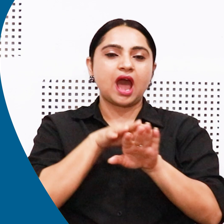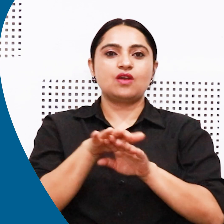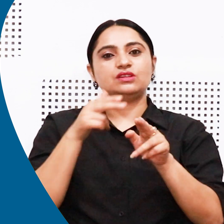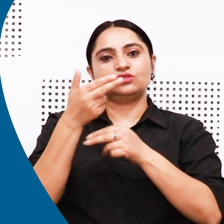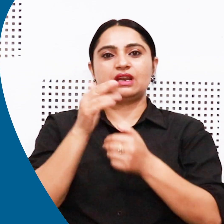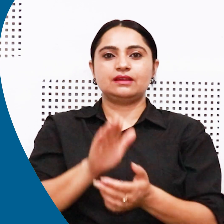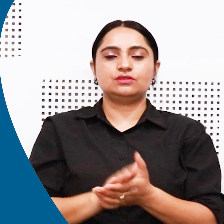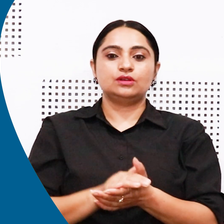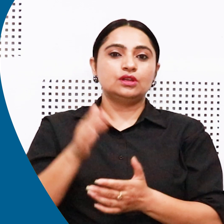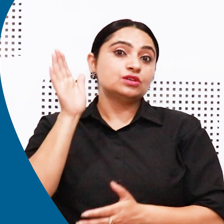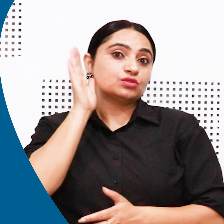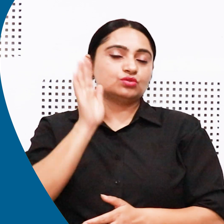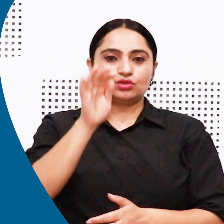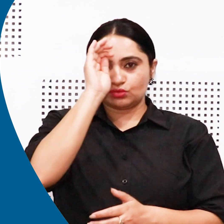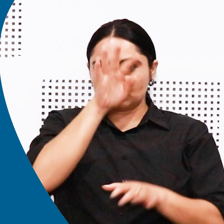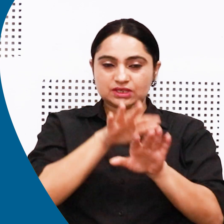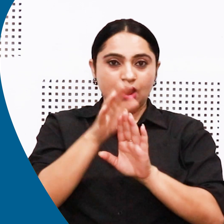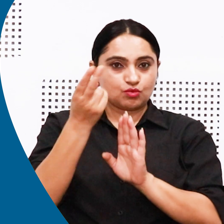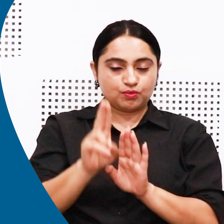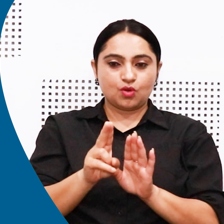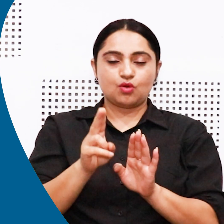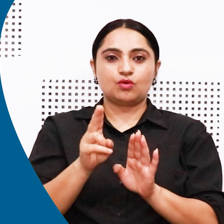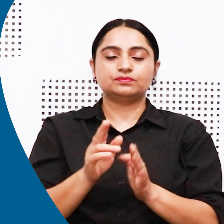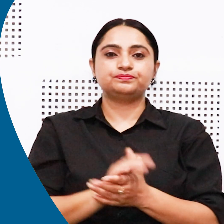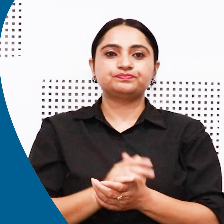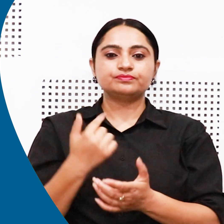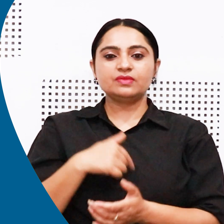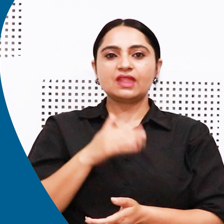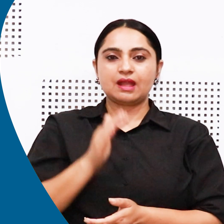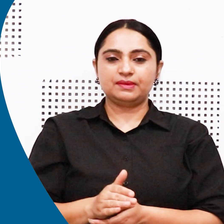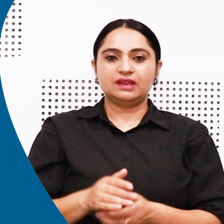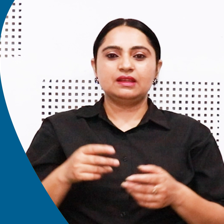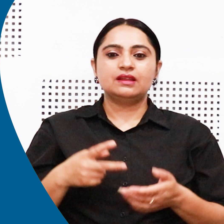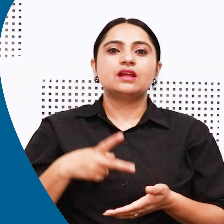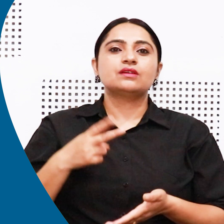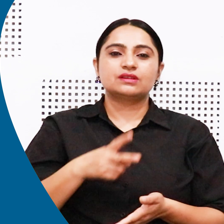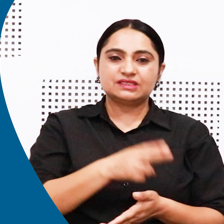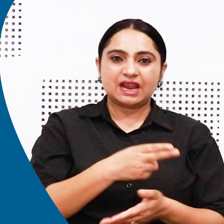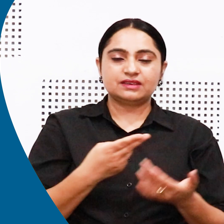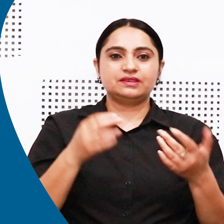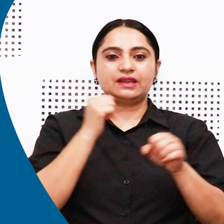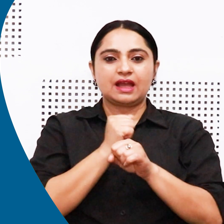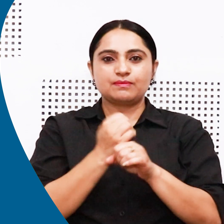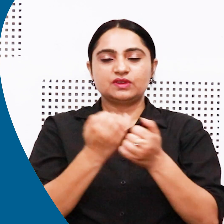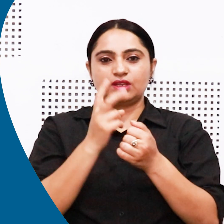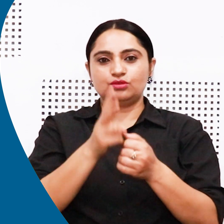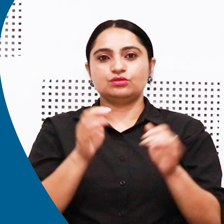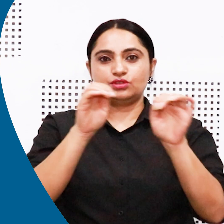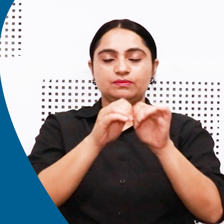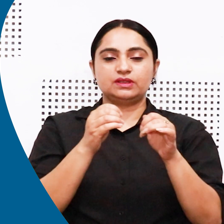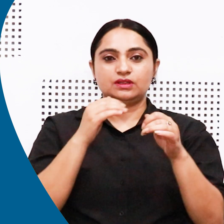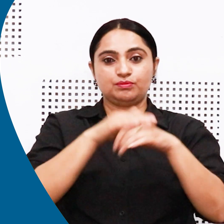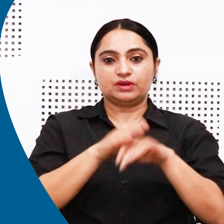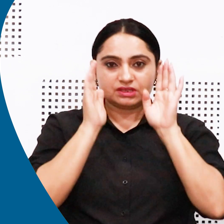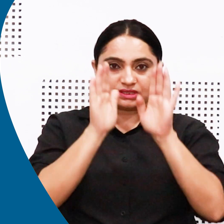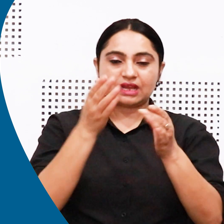चौधरी सुन्छन्, त्यो सूचनाहरू भयो, अब आउँछन् त। अब हामीले टेलर व्यवसाय गर्दाखेरि त्यही सम्बन्धी बढी चासो हुन्छ हामीलाई त।